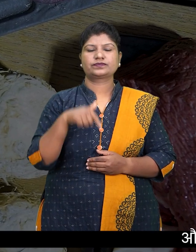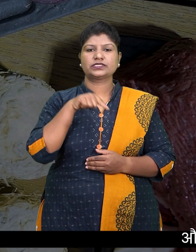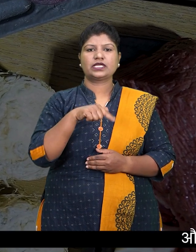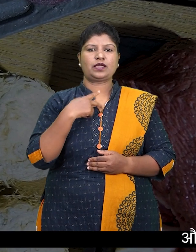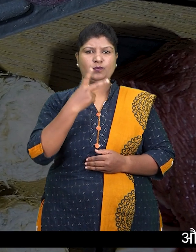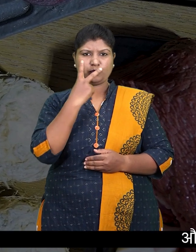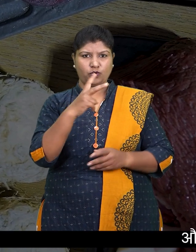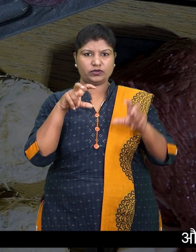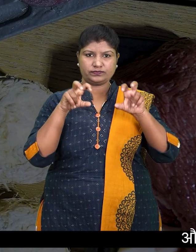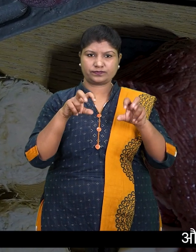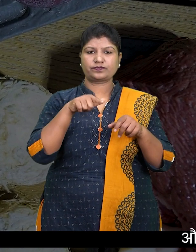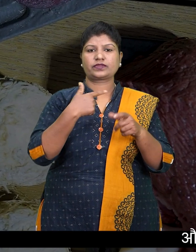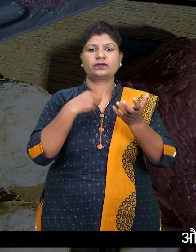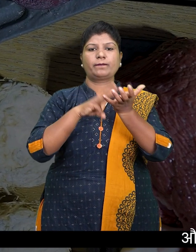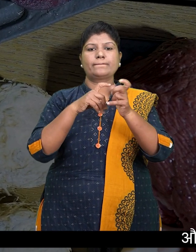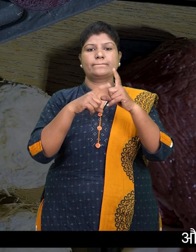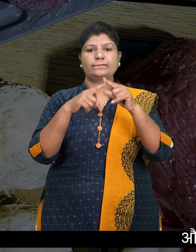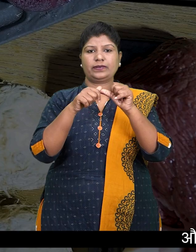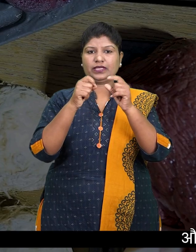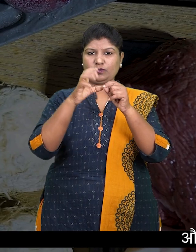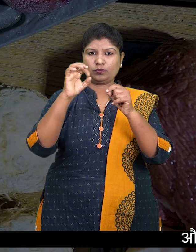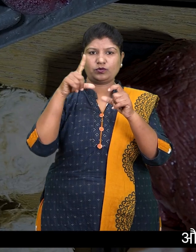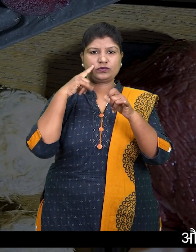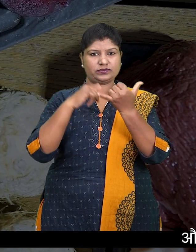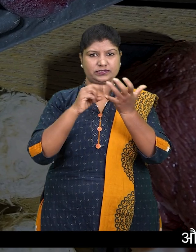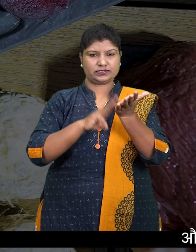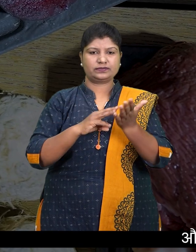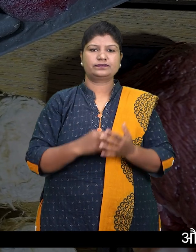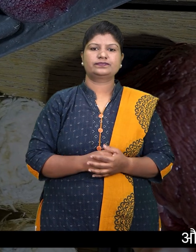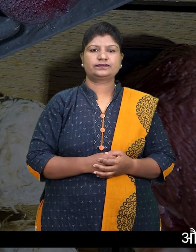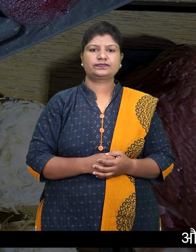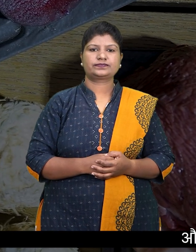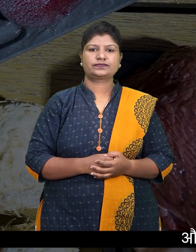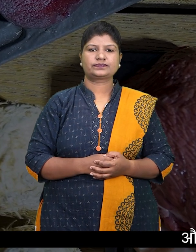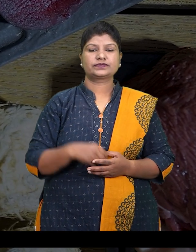और चयापचय की निगरानी करती है।